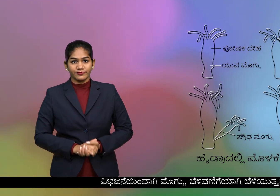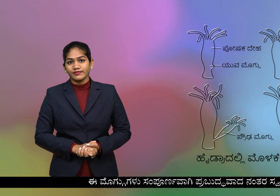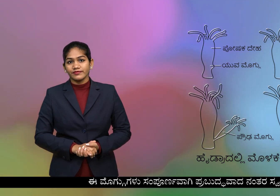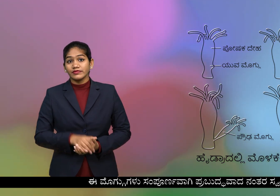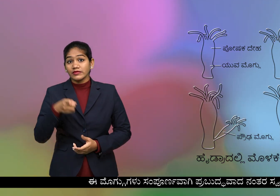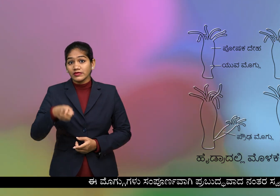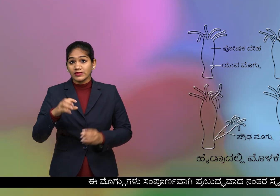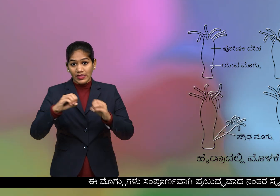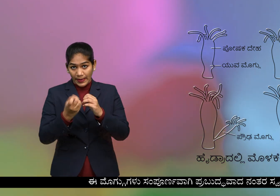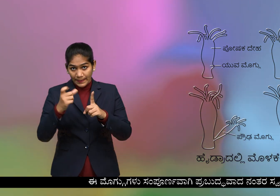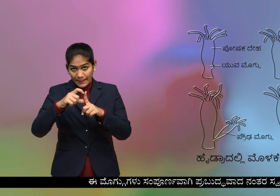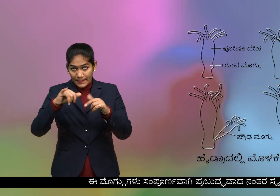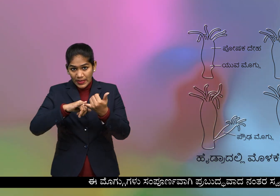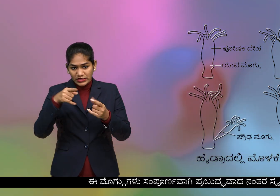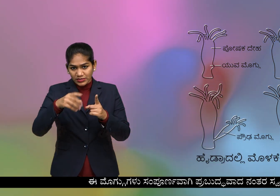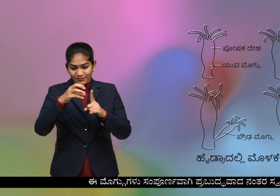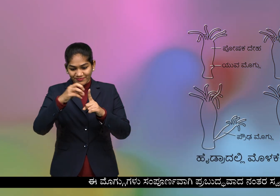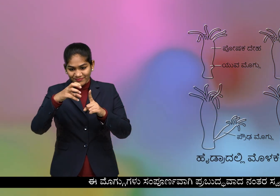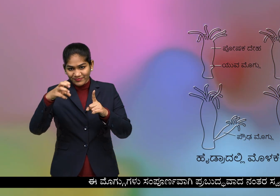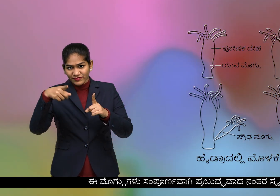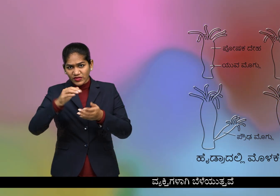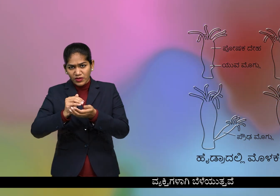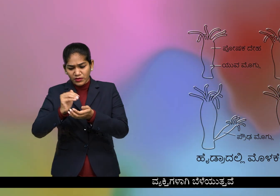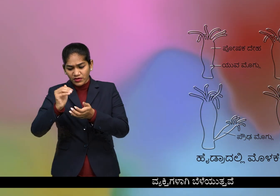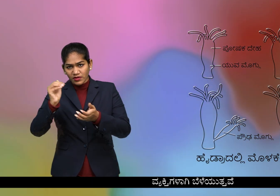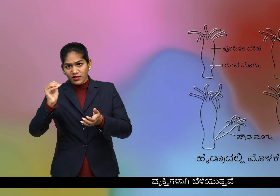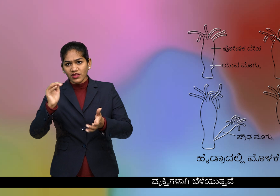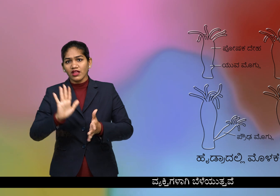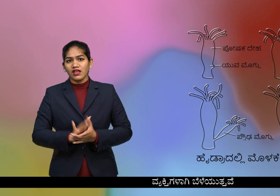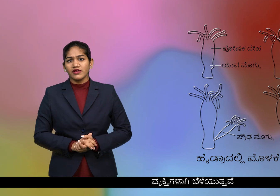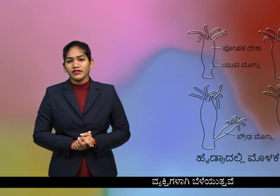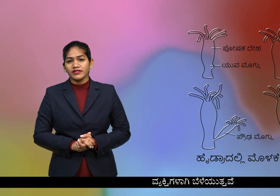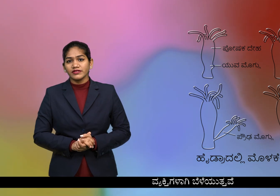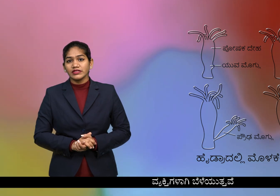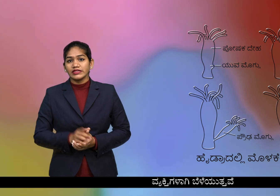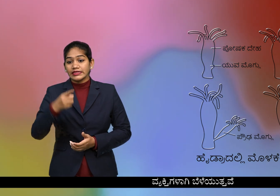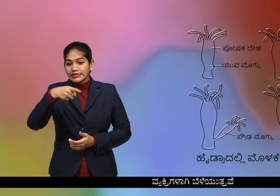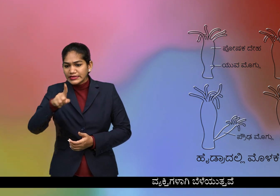ಈ ಮೊಗ್ಗುಗಳು ಸಂಪೂರ್ಣವಾಗಿ ಪ್ರಬುದ್ಧವಾದ ನಂತರ ಸ್ವತಂತ್ರ ವ್ಯಕ್ತಿಗಳಾಗಿ ಬೆಳೆಯುತ್ತವೆ